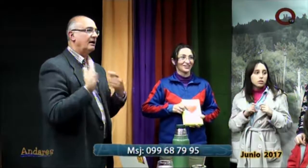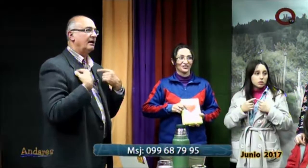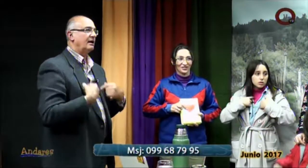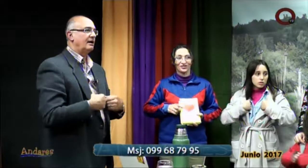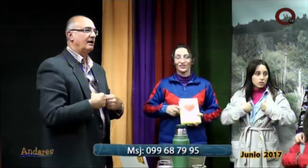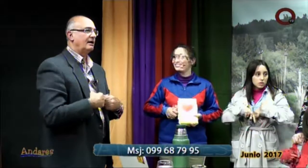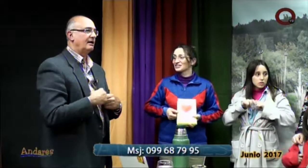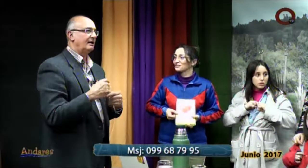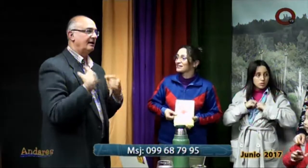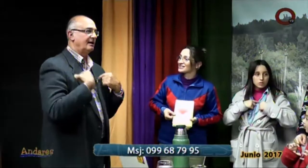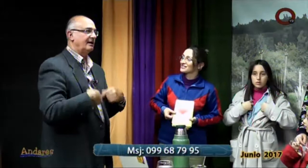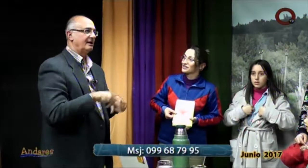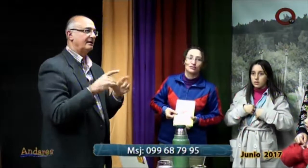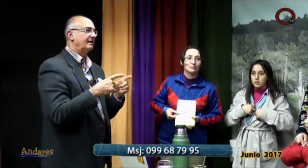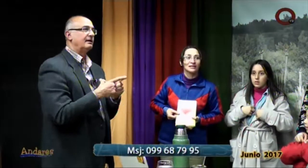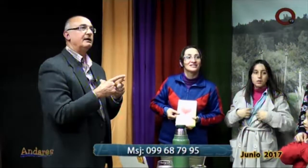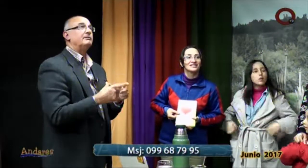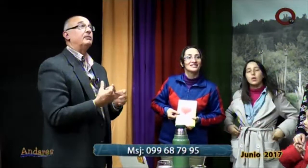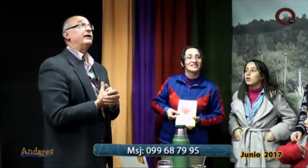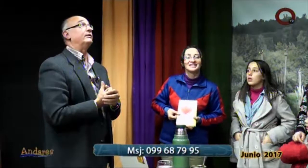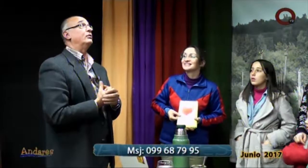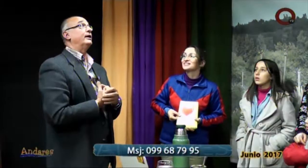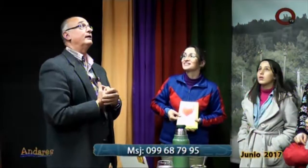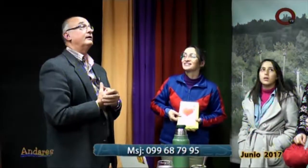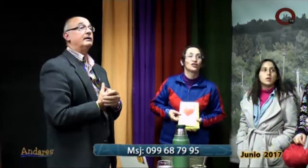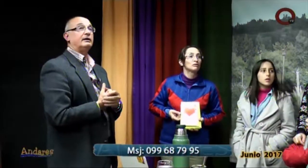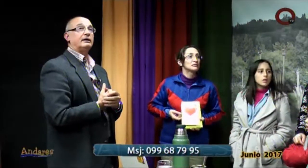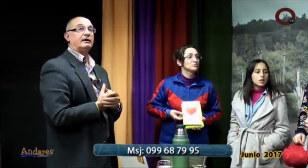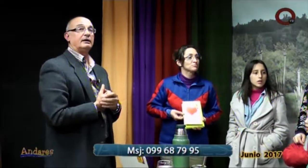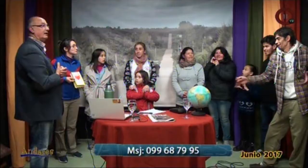El corazón ¿Eso está fácil? La forma Me apagaron la luz ¿Eh?